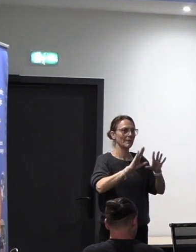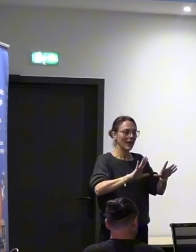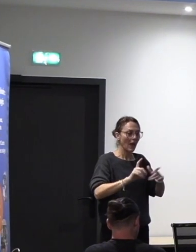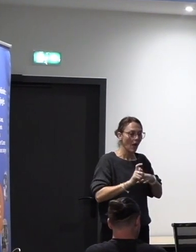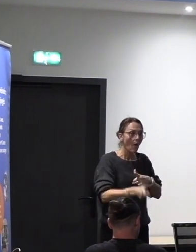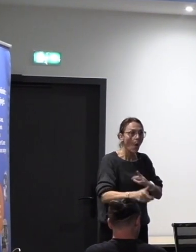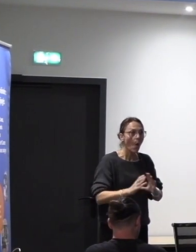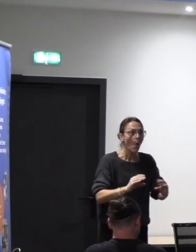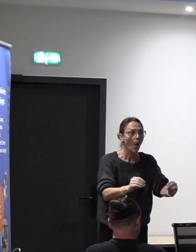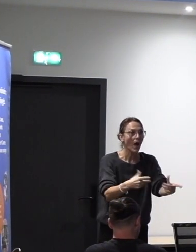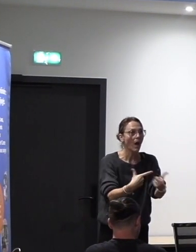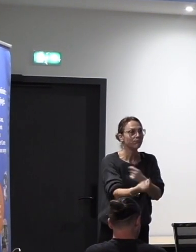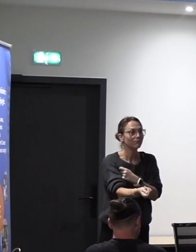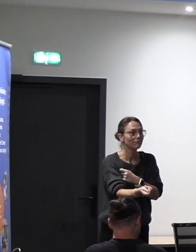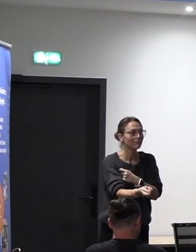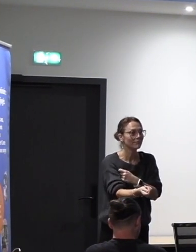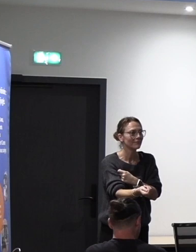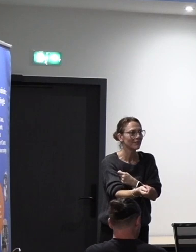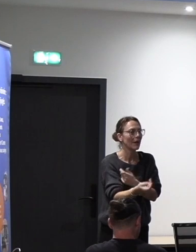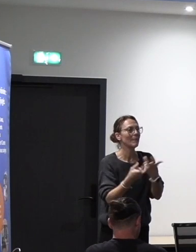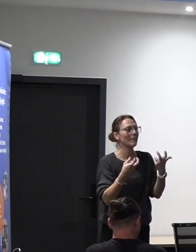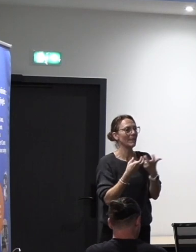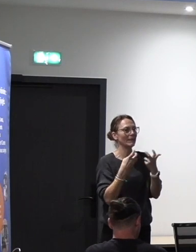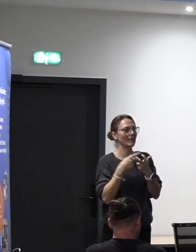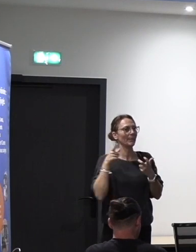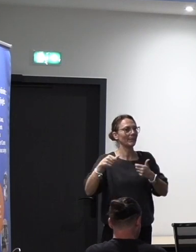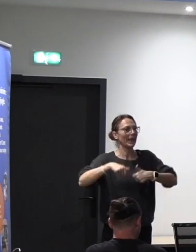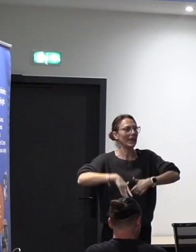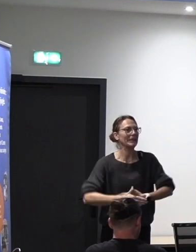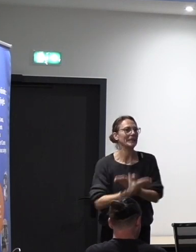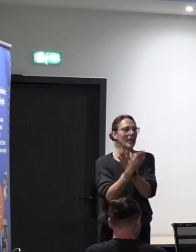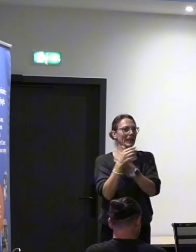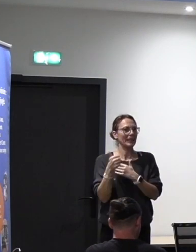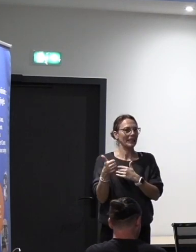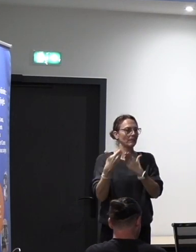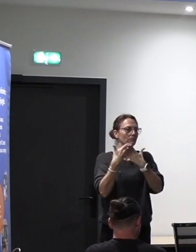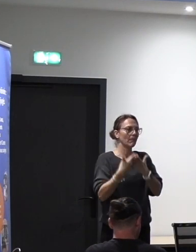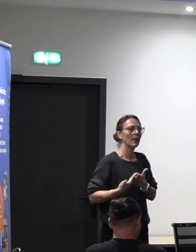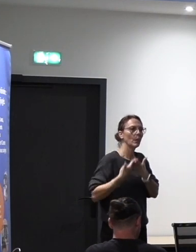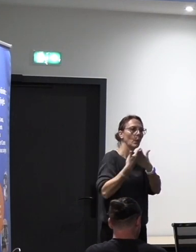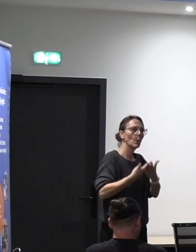réalisation. Je vous donne un exemple, on parlait de la chrysalide, ils avaient fait